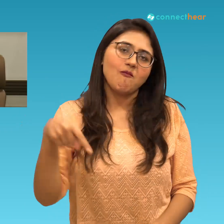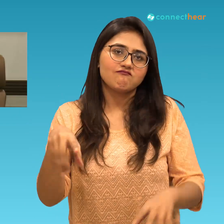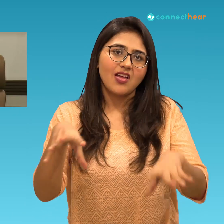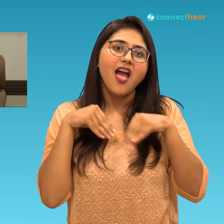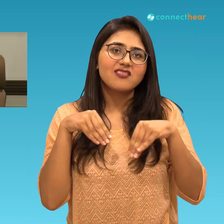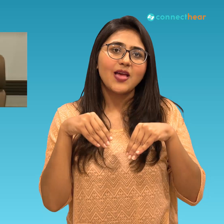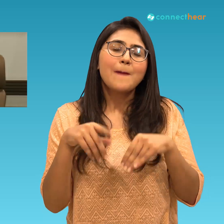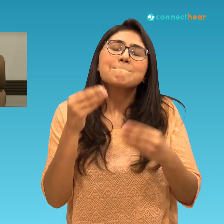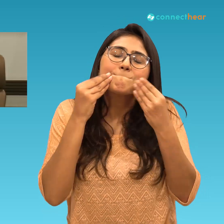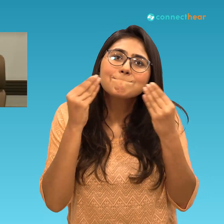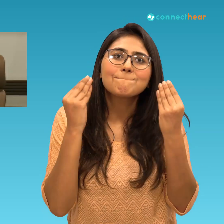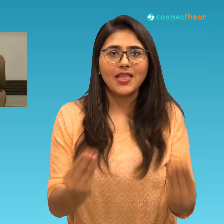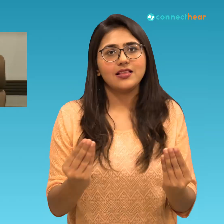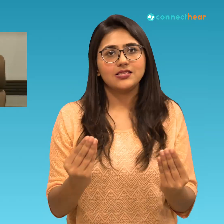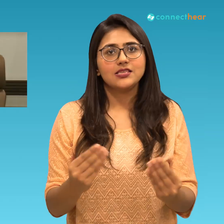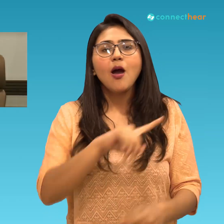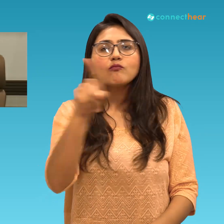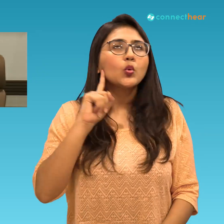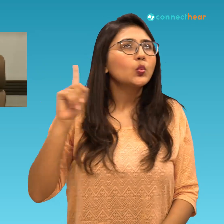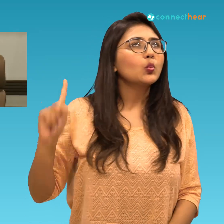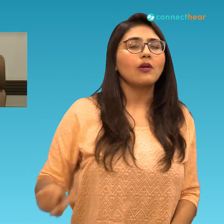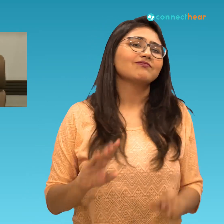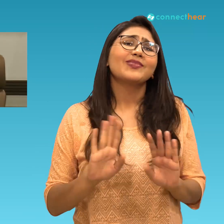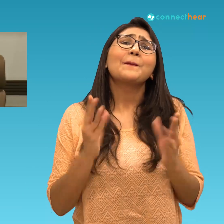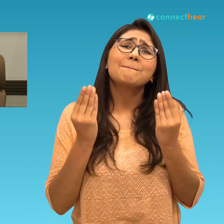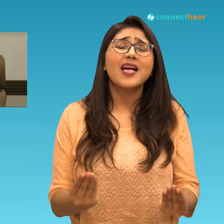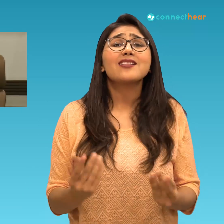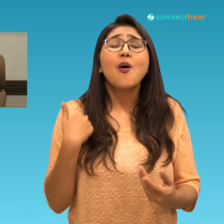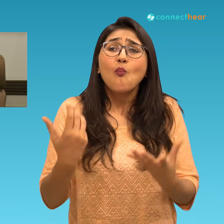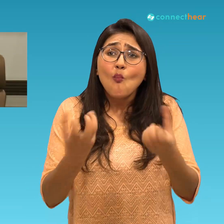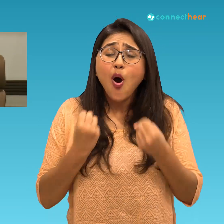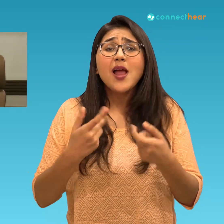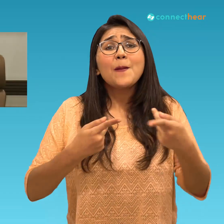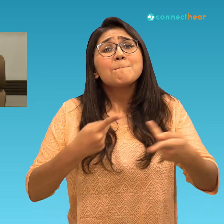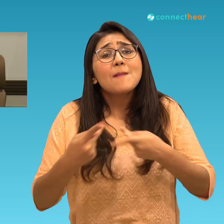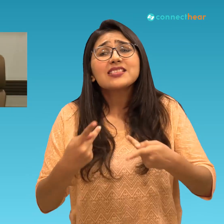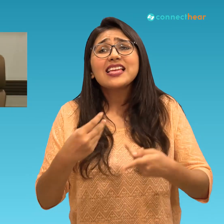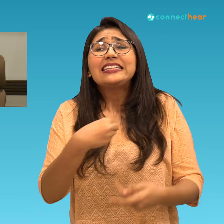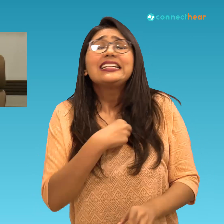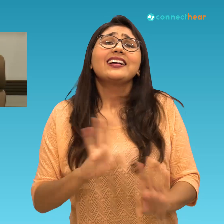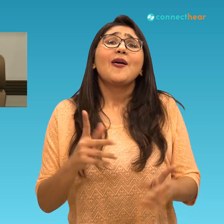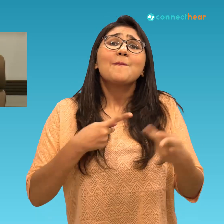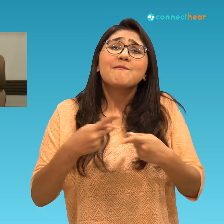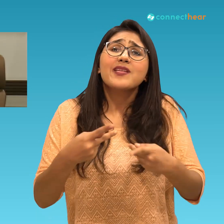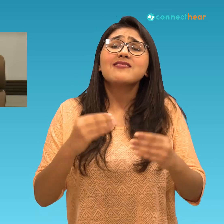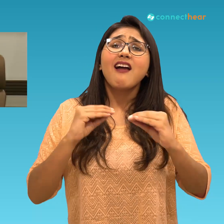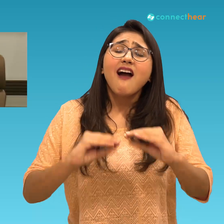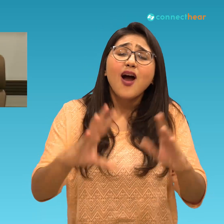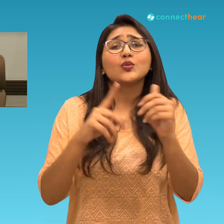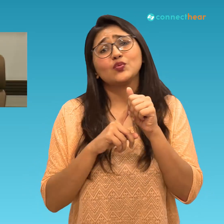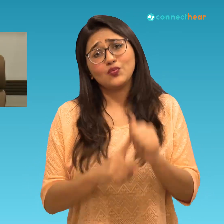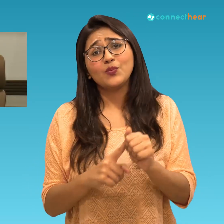आप सख्ती से फॉलो करें, ताकि मईशत भी चलती रहे, कारोबार भी चलता रहे, और जो इस